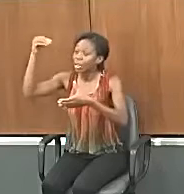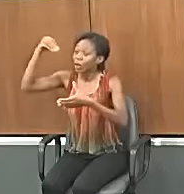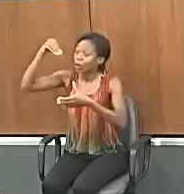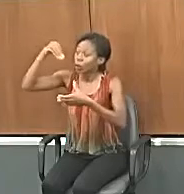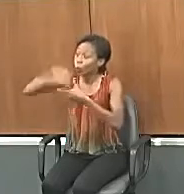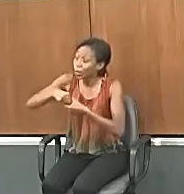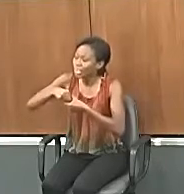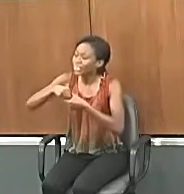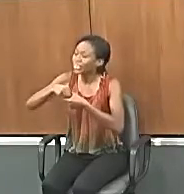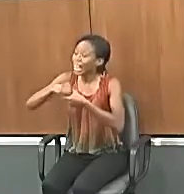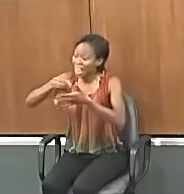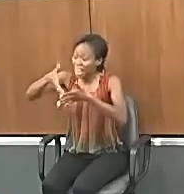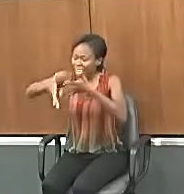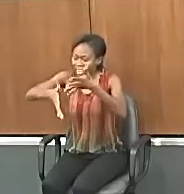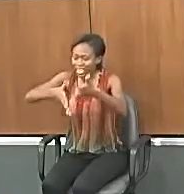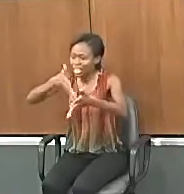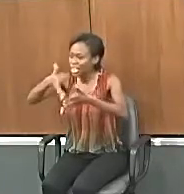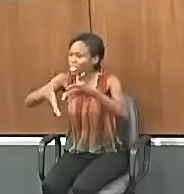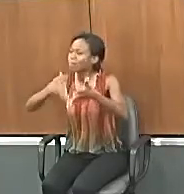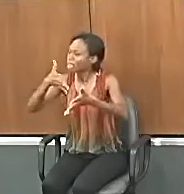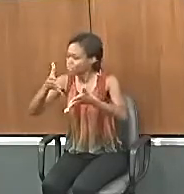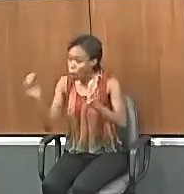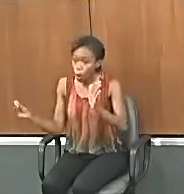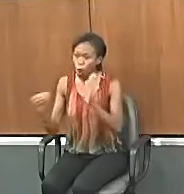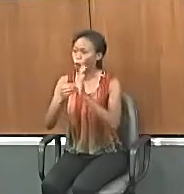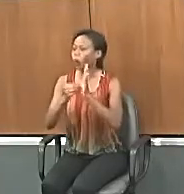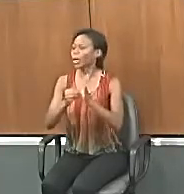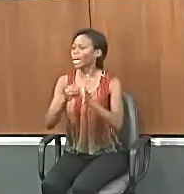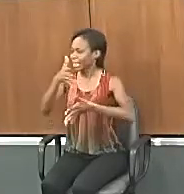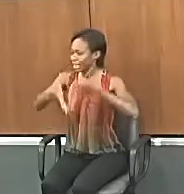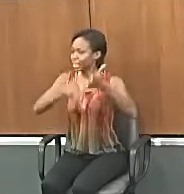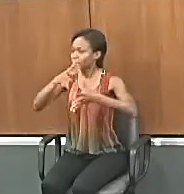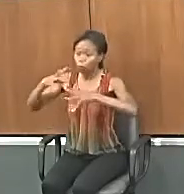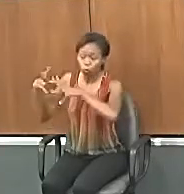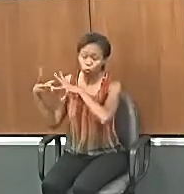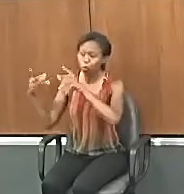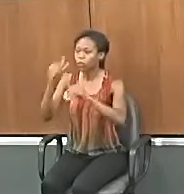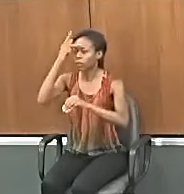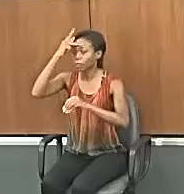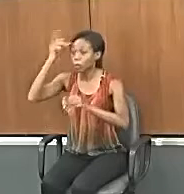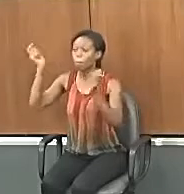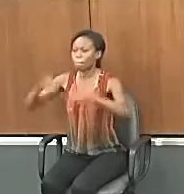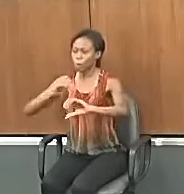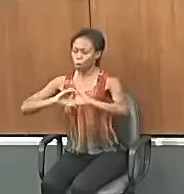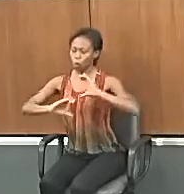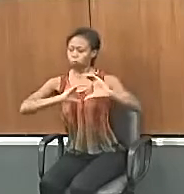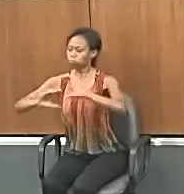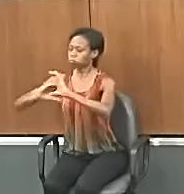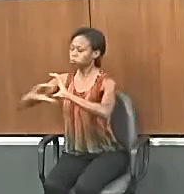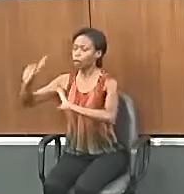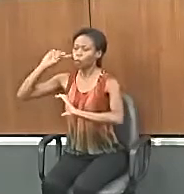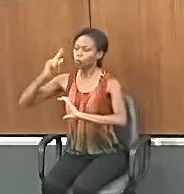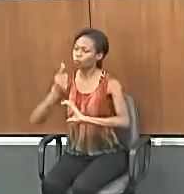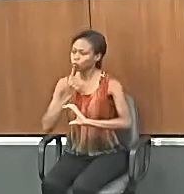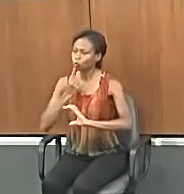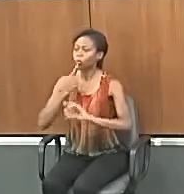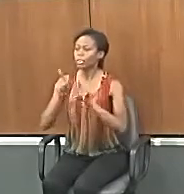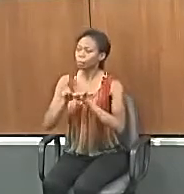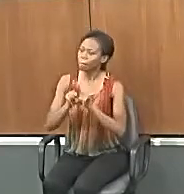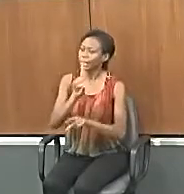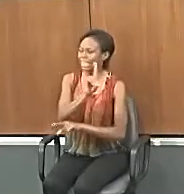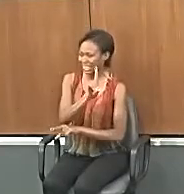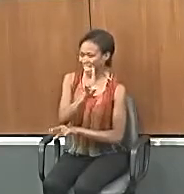para todos que sejam capazes de se comunicar e interagir com os surdos e deficientes auditivos